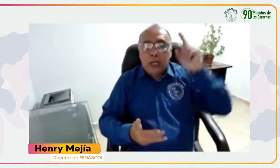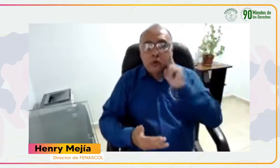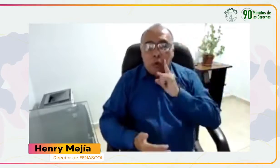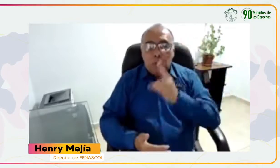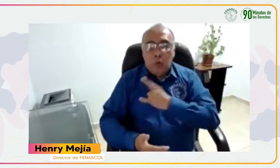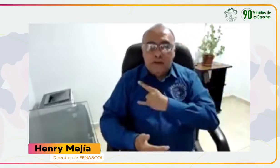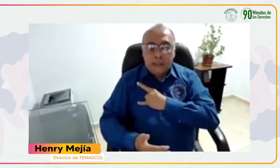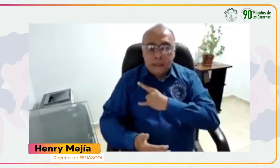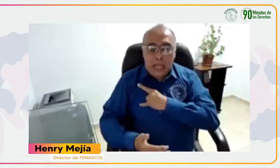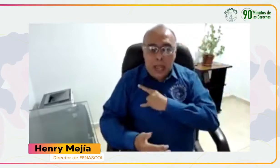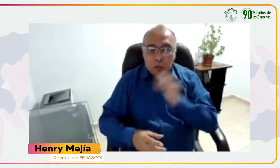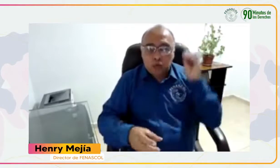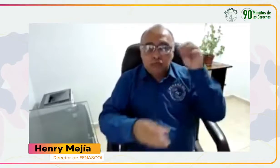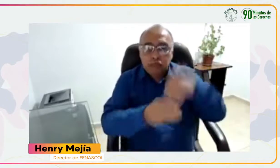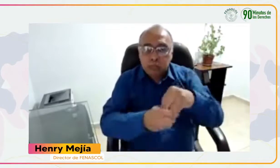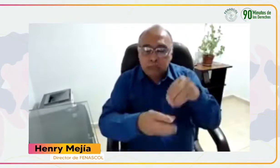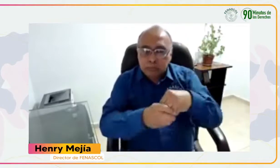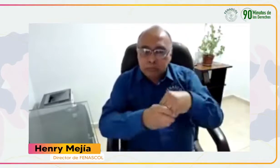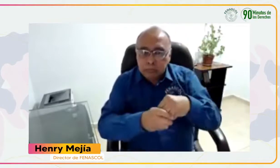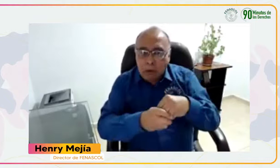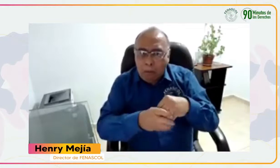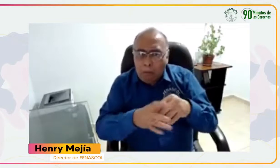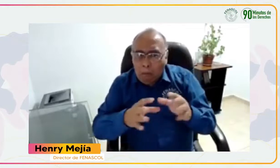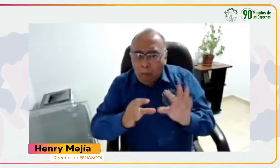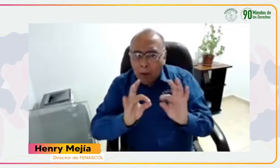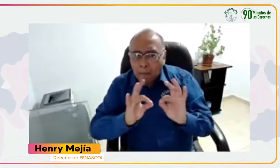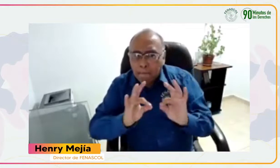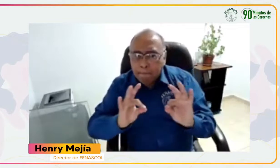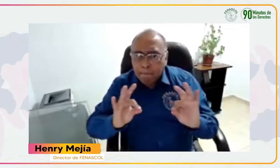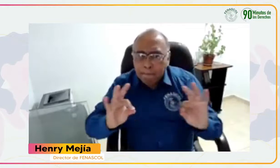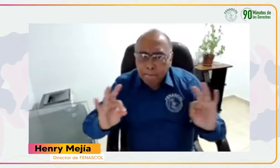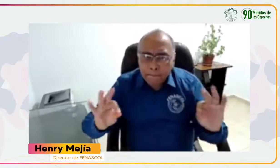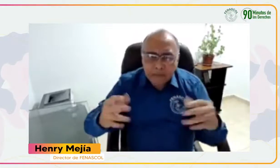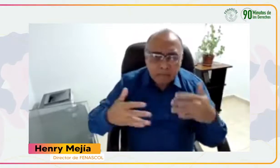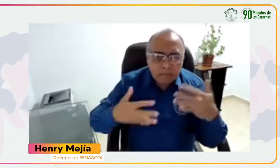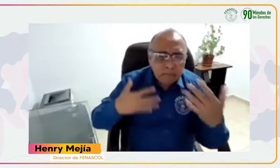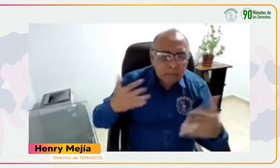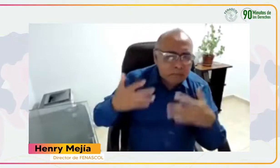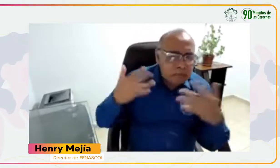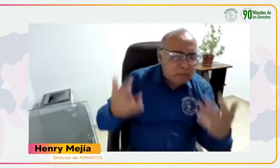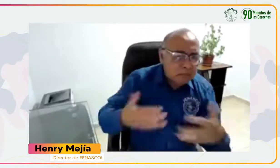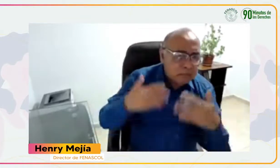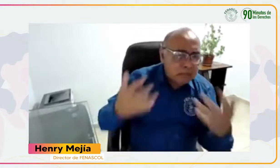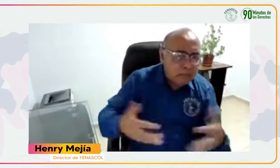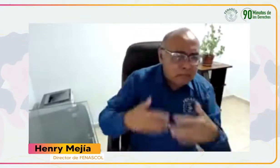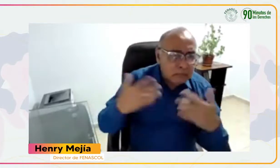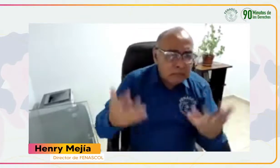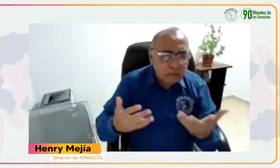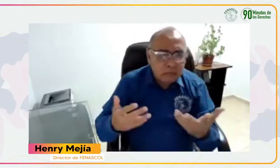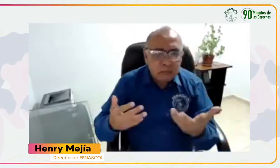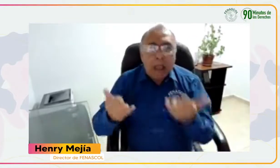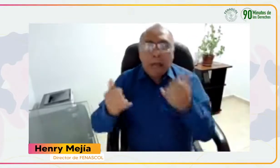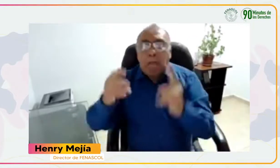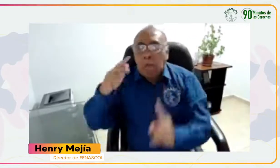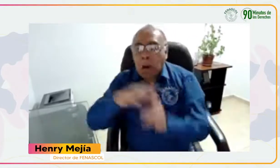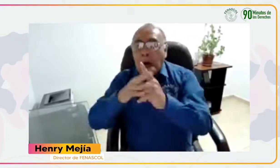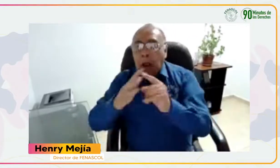Que son profesionales sordos universitarios que están en este espacio. Sin embargo, a veces decimos, ¿qué ha pasado con